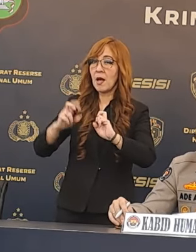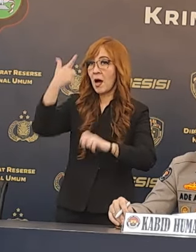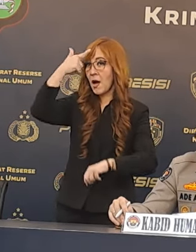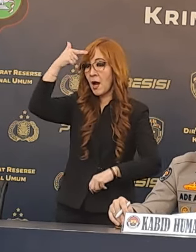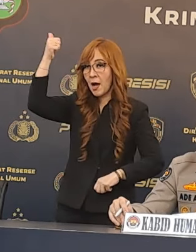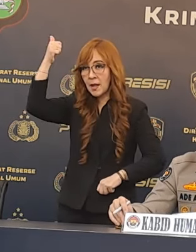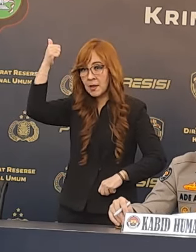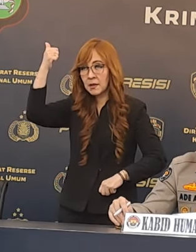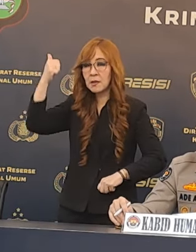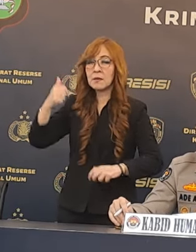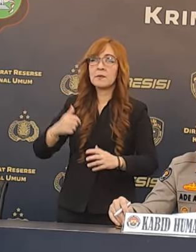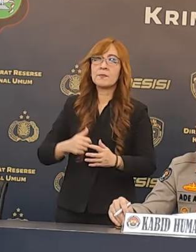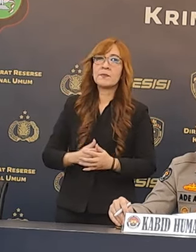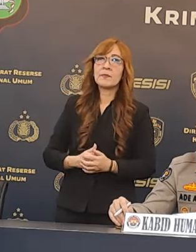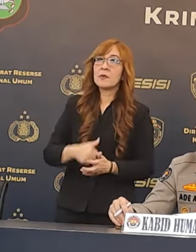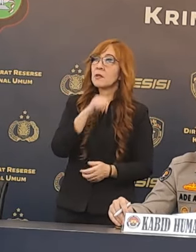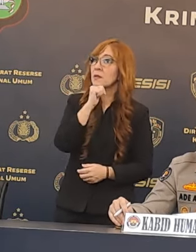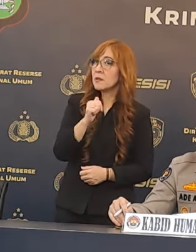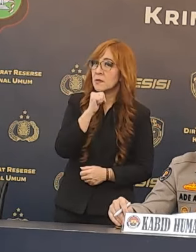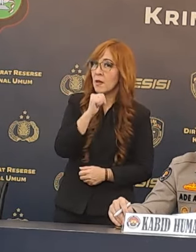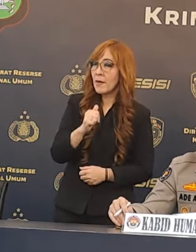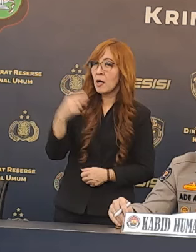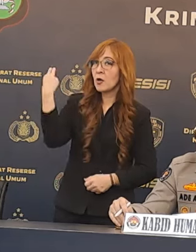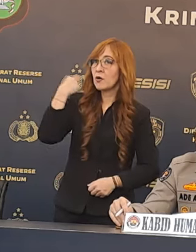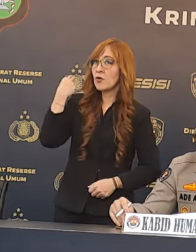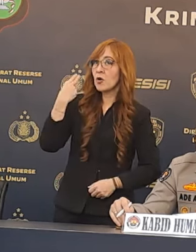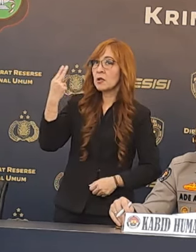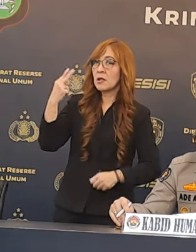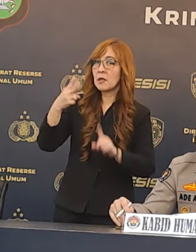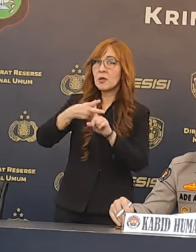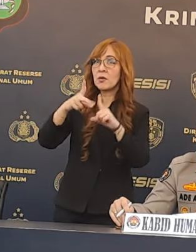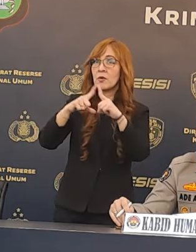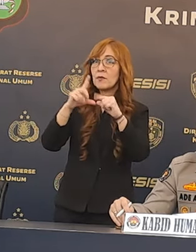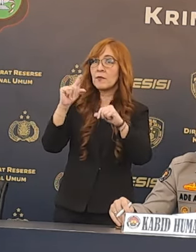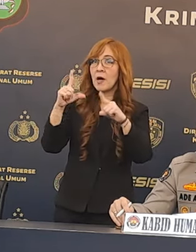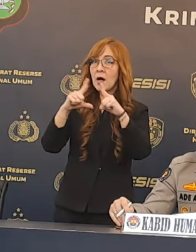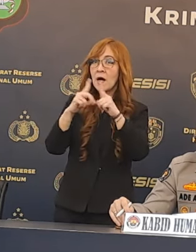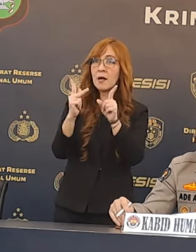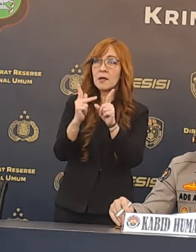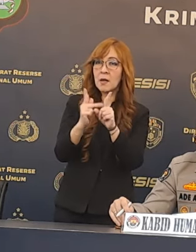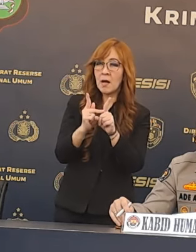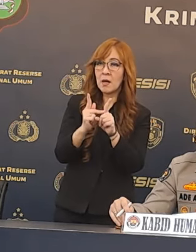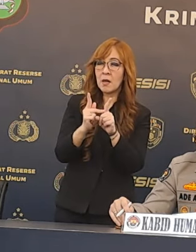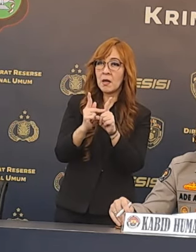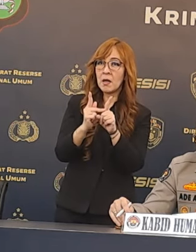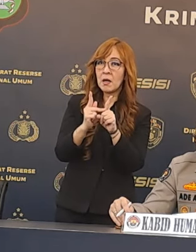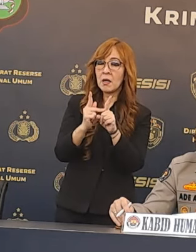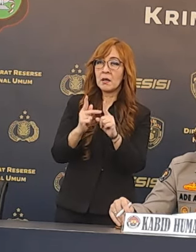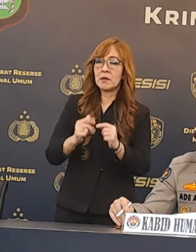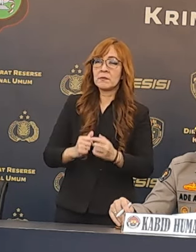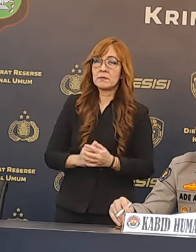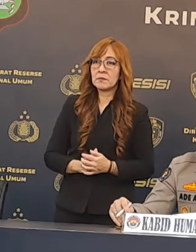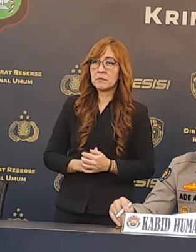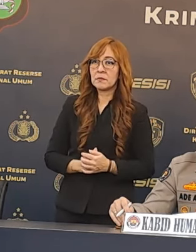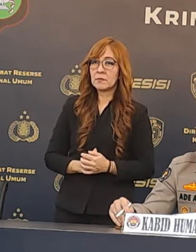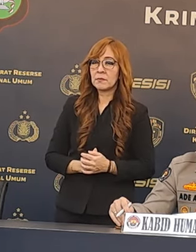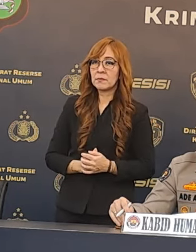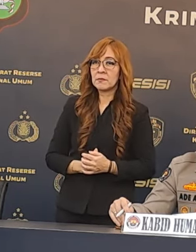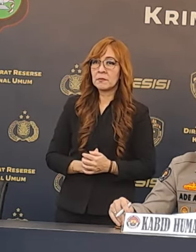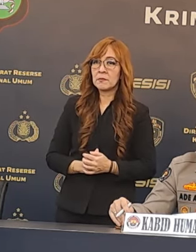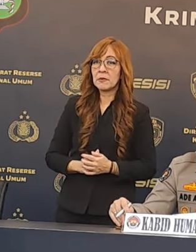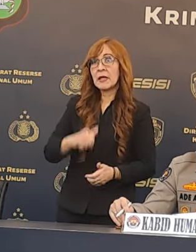ahli forensik yaitu dokter Parah, yang mana beliau adalah